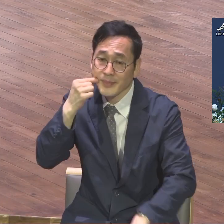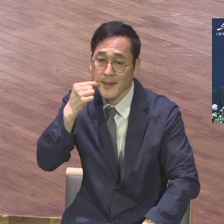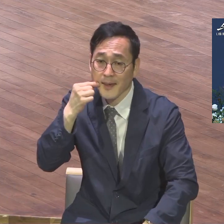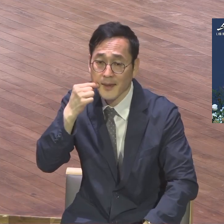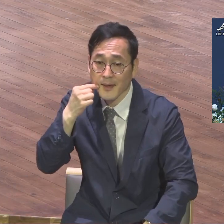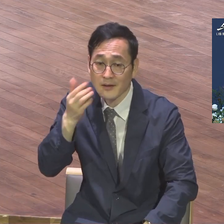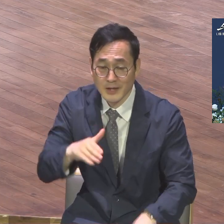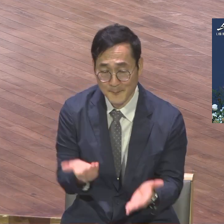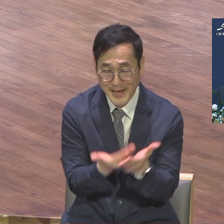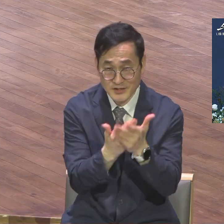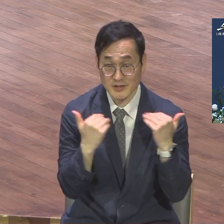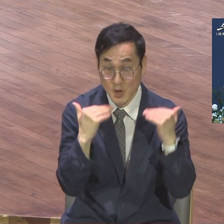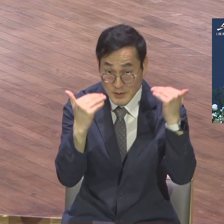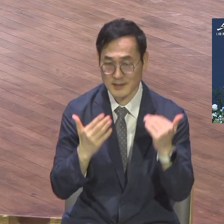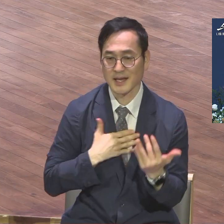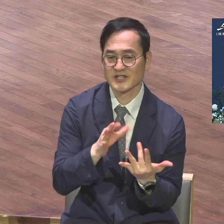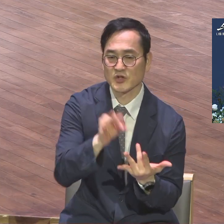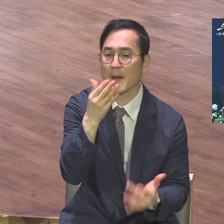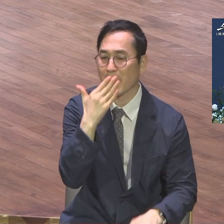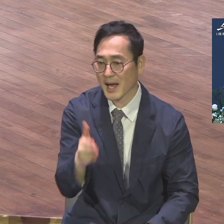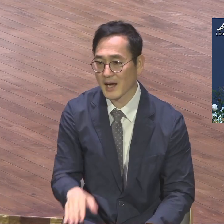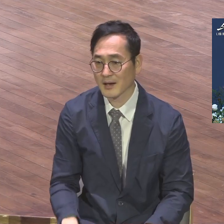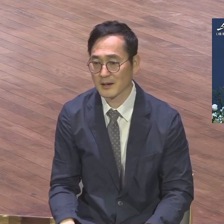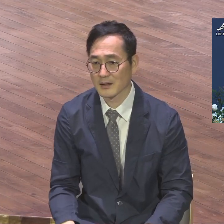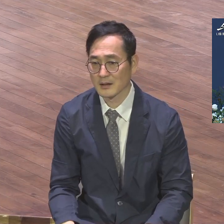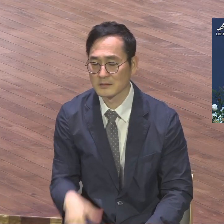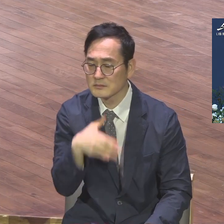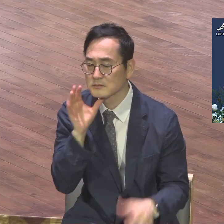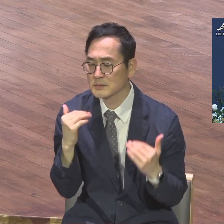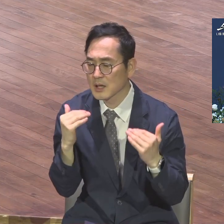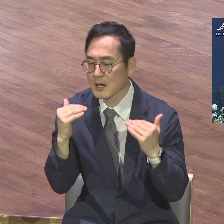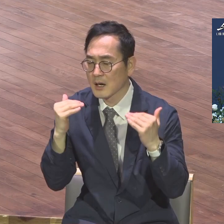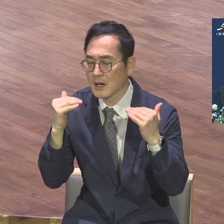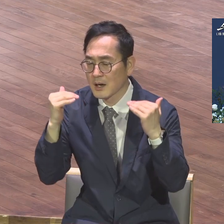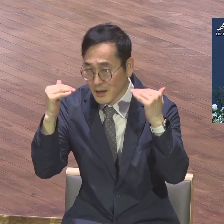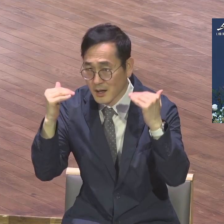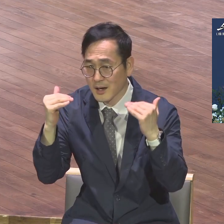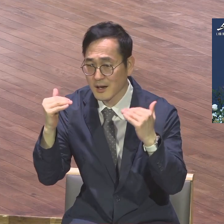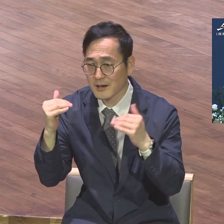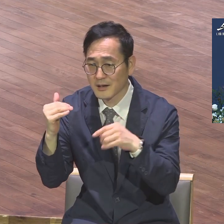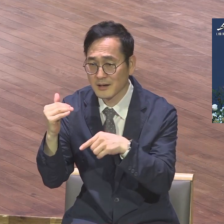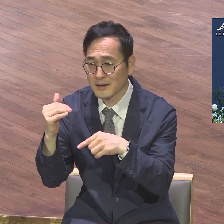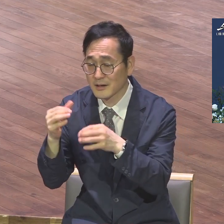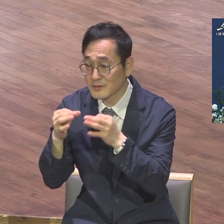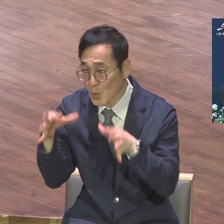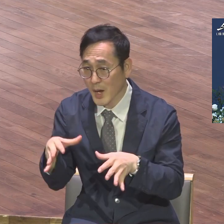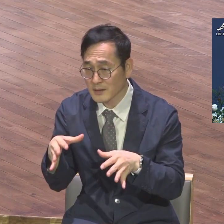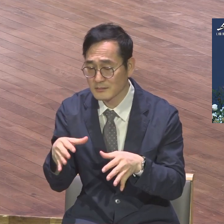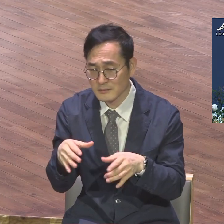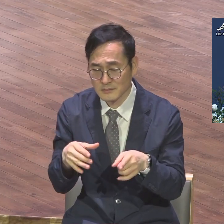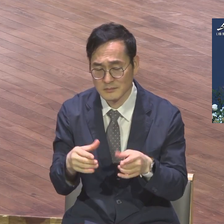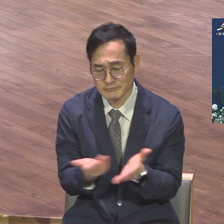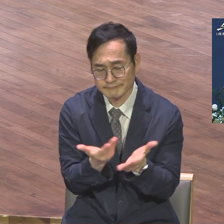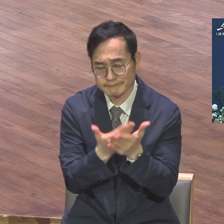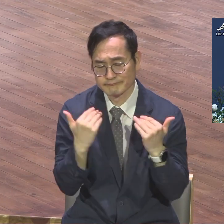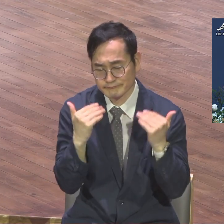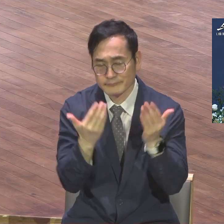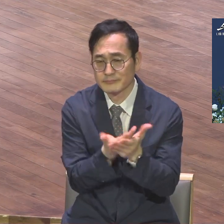성장은 선택이에요. 나이 아무리 들어도 성장하는 사람이 있고 성장 안 하는 사람이 있어요.